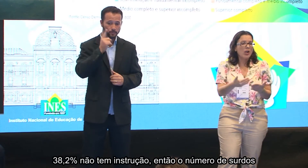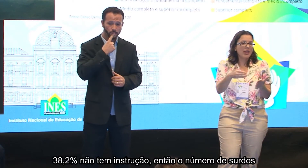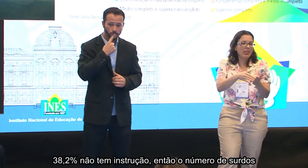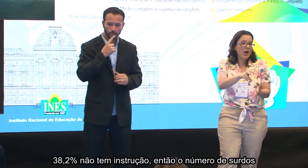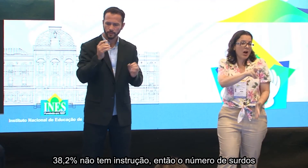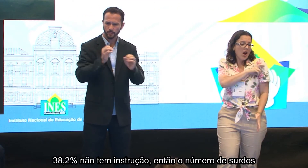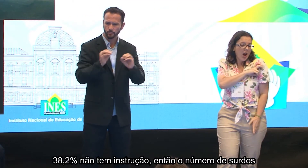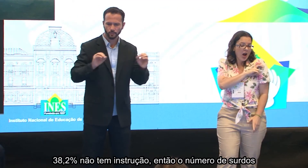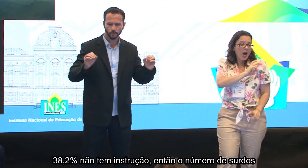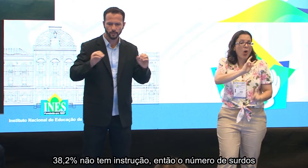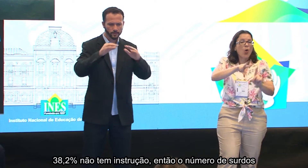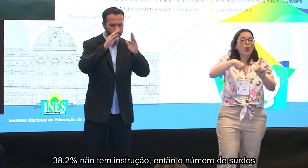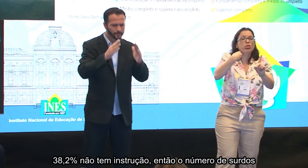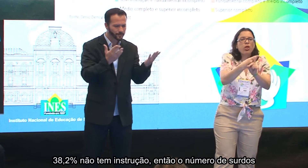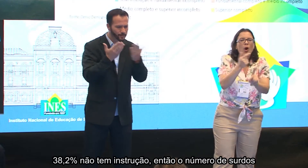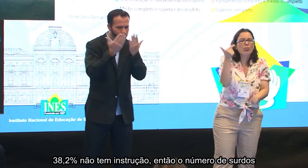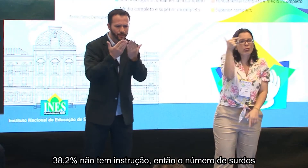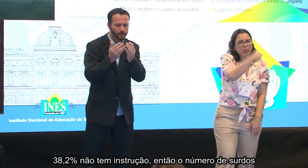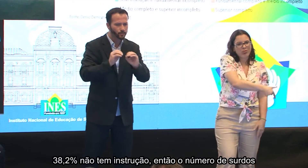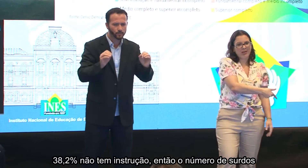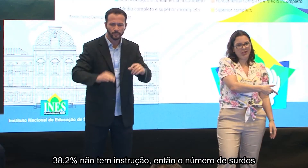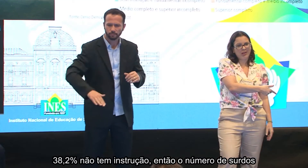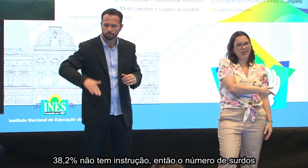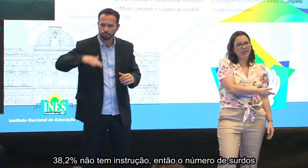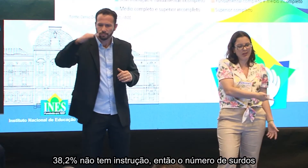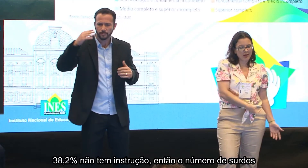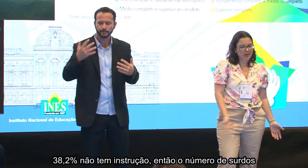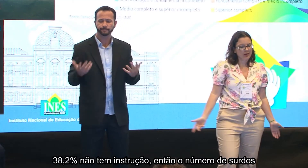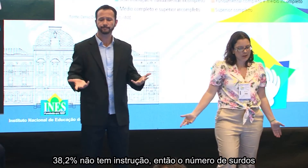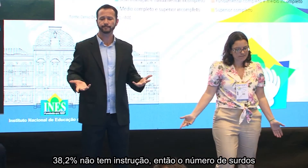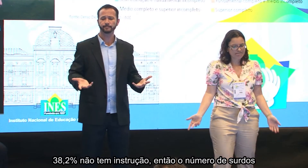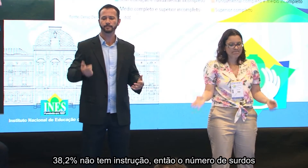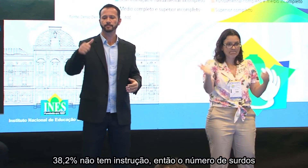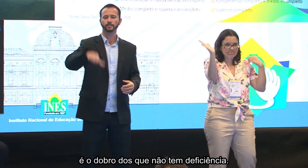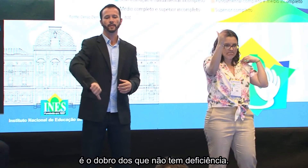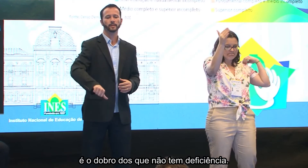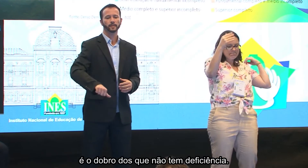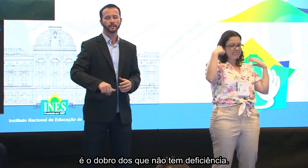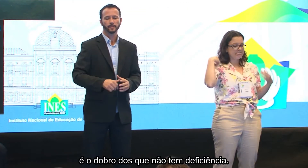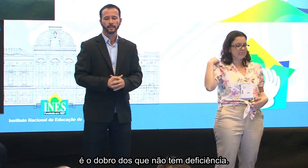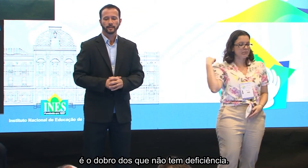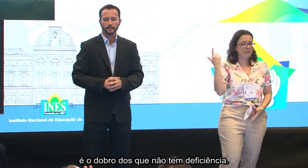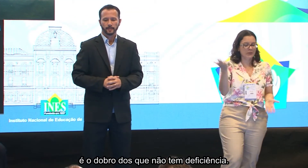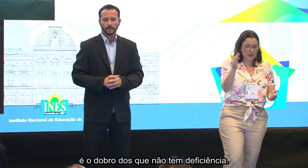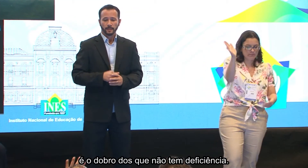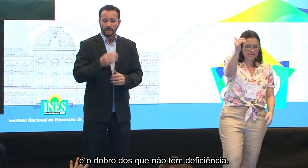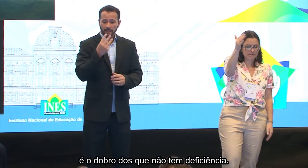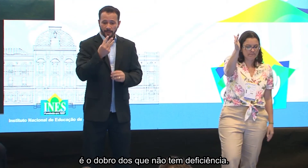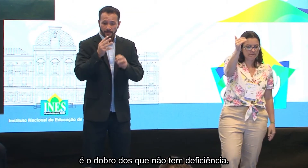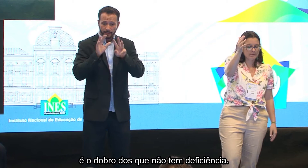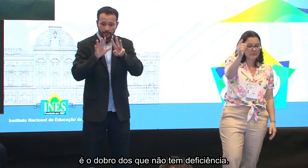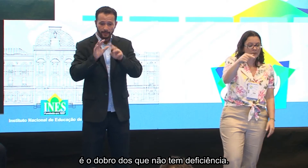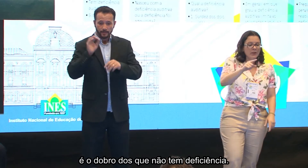38,2% não tem instrução. Então, o número de surdos é o dobro dos que não têm deficiência.